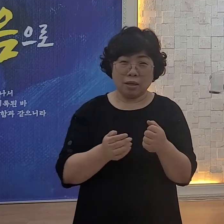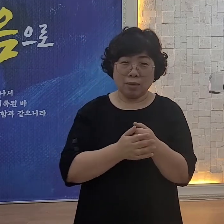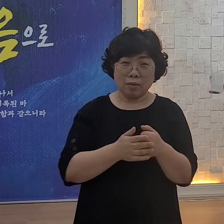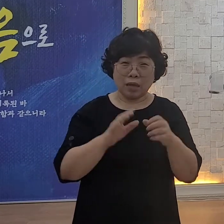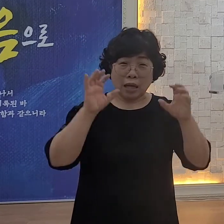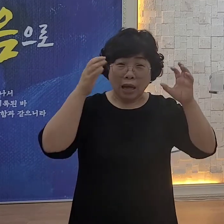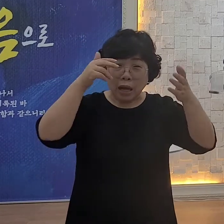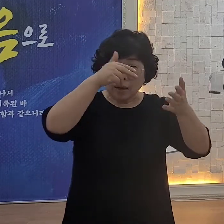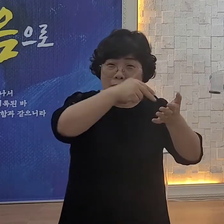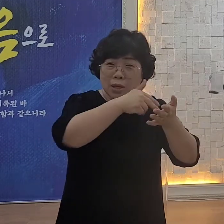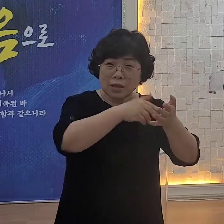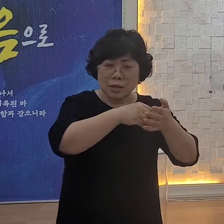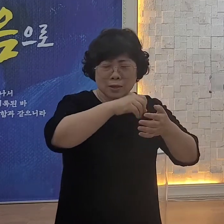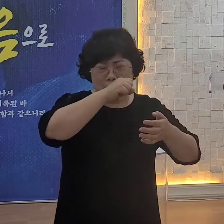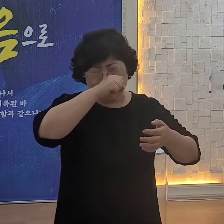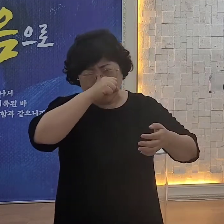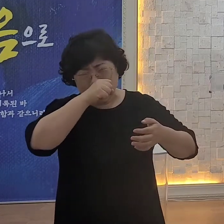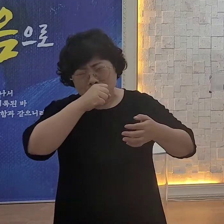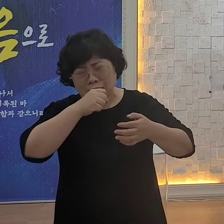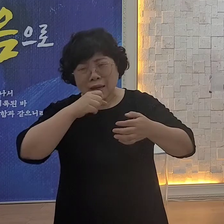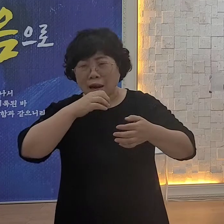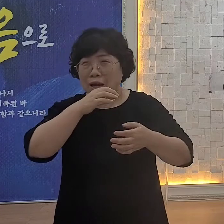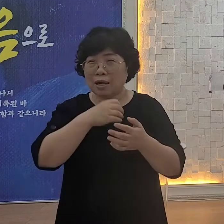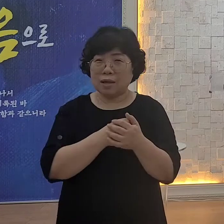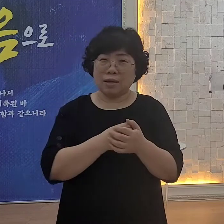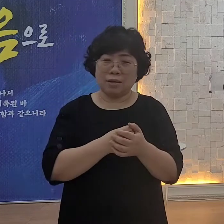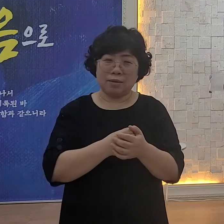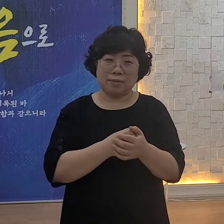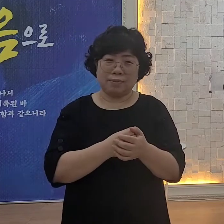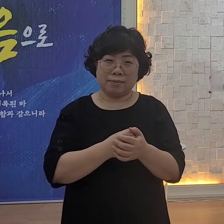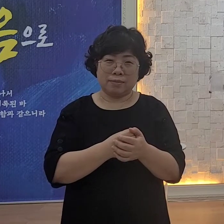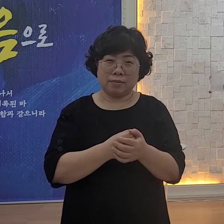여러분, 아이가 하루 종일 TV만 보려고 그래요.